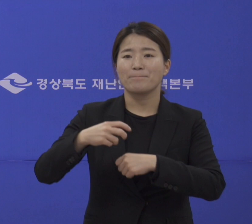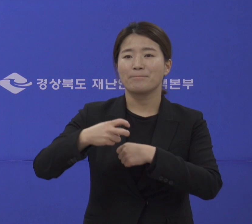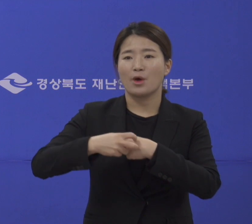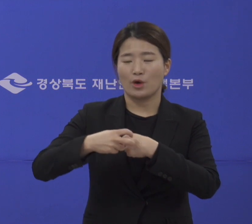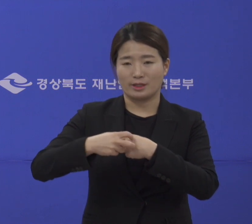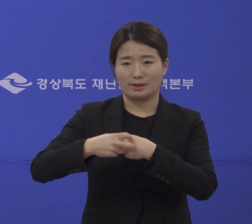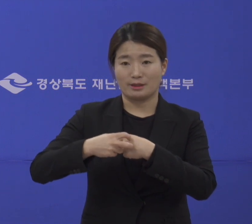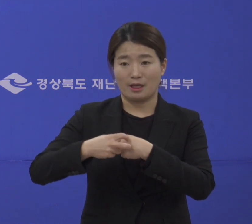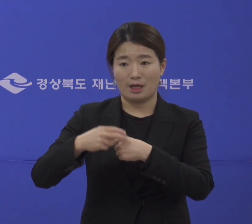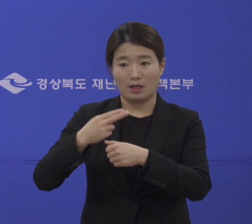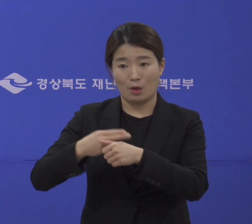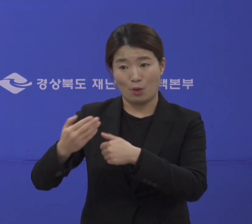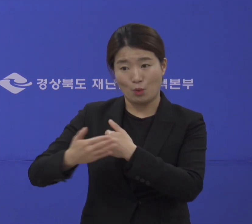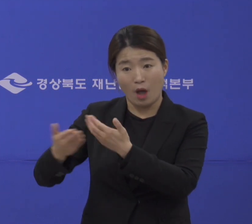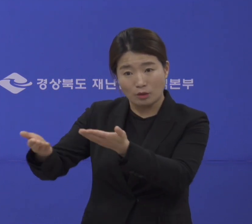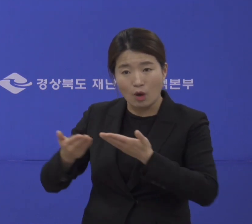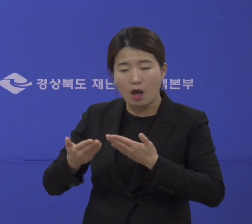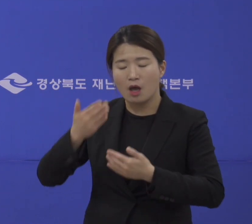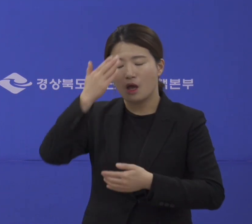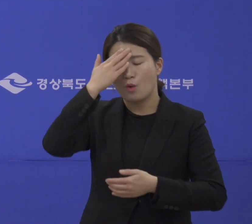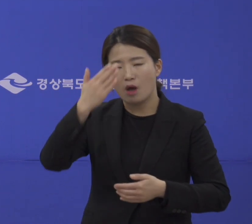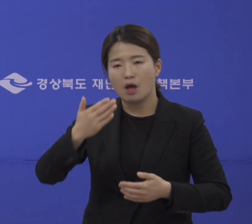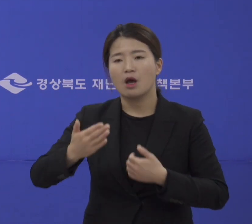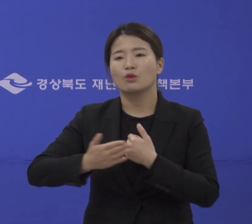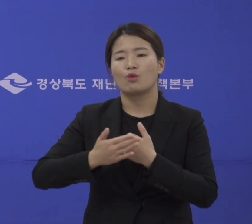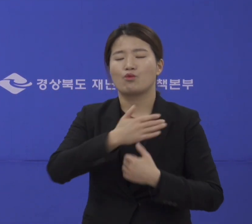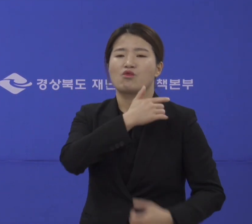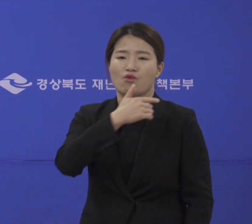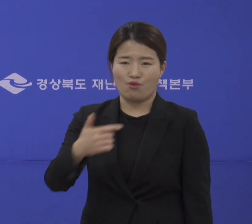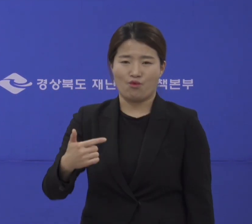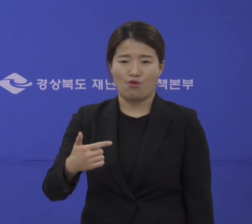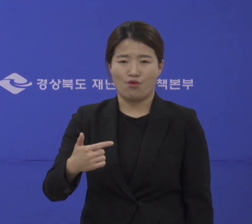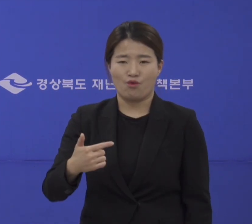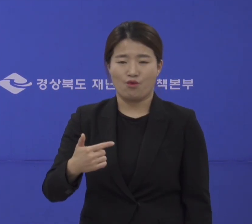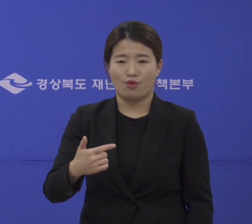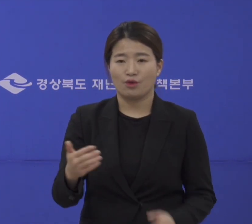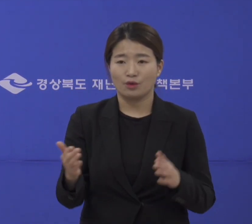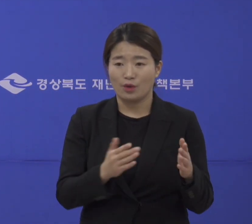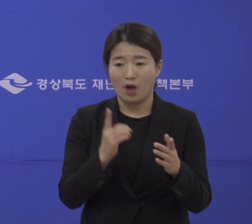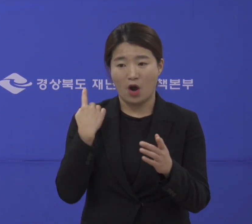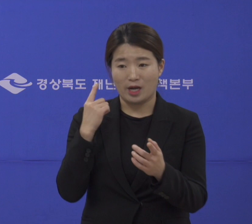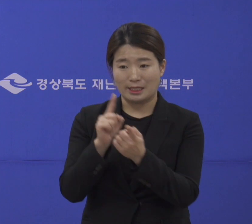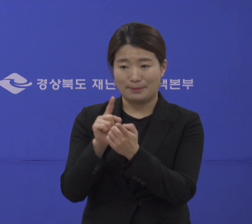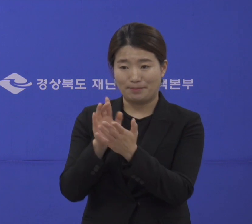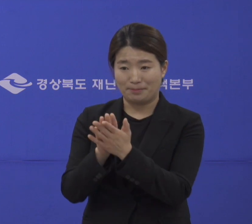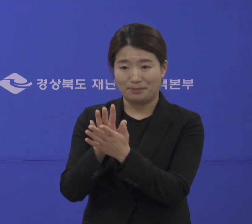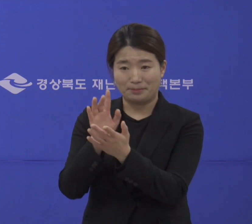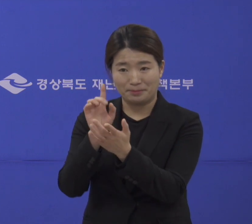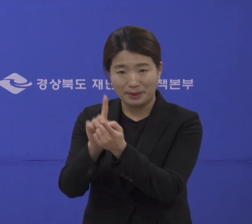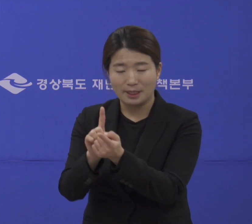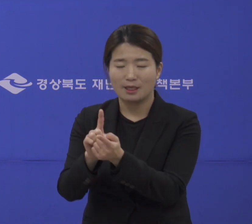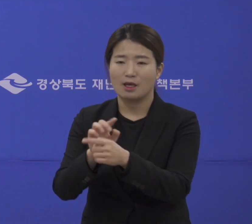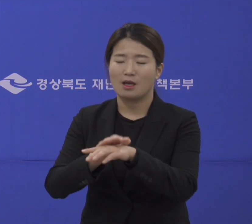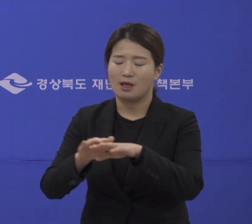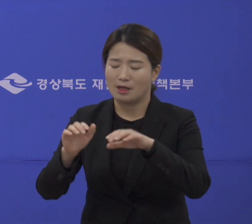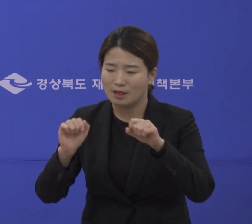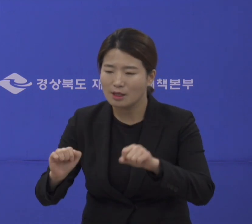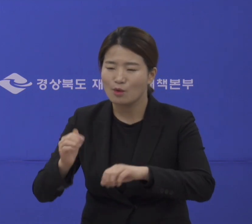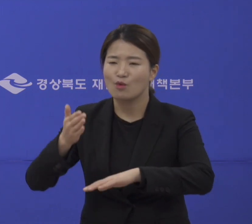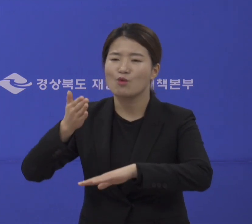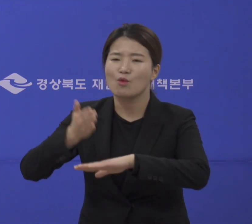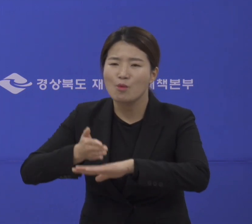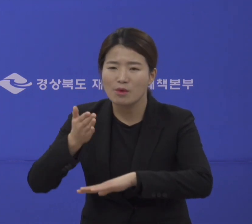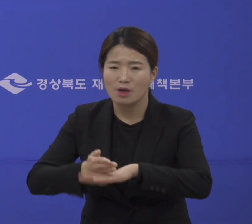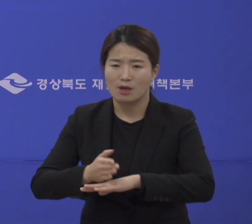때문에 매우 도움이 된다는 말씀을 드리고 어제 제가 이분들을 직접 만나서 격려도 하고